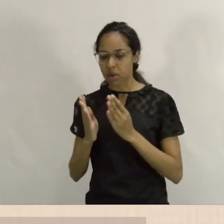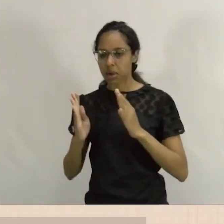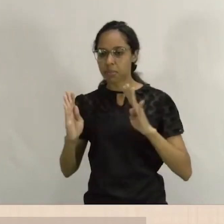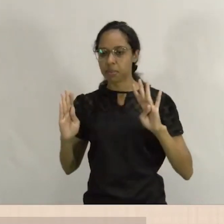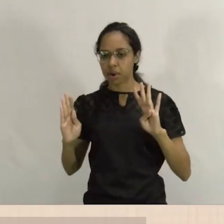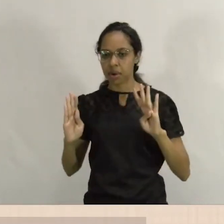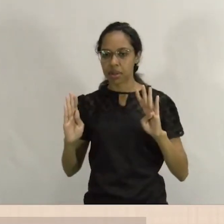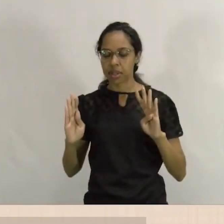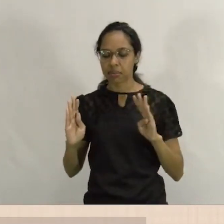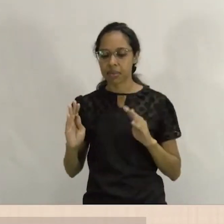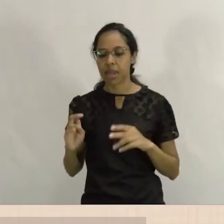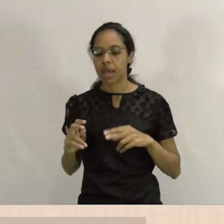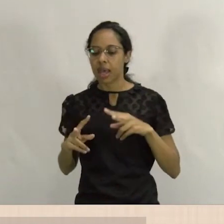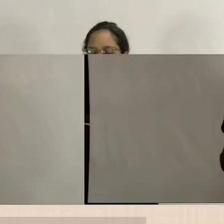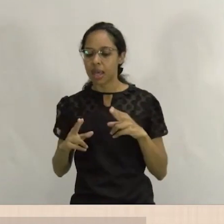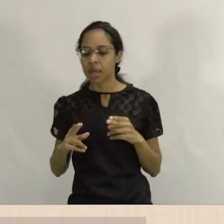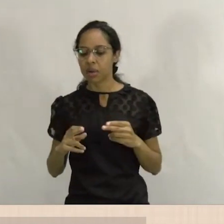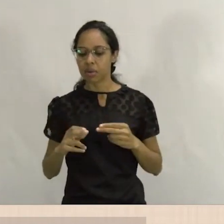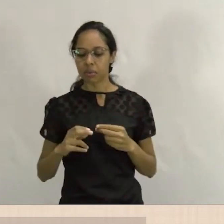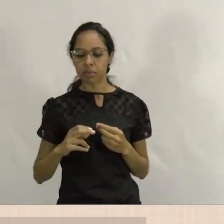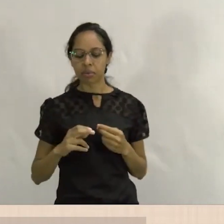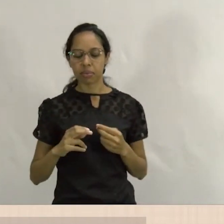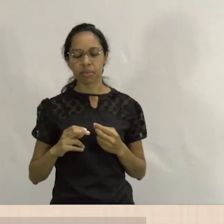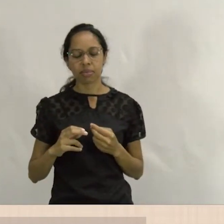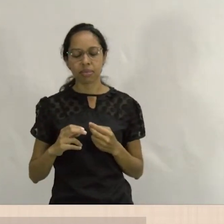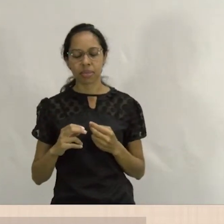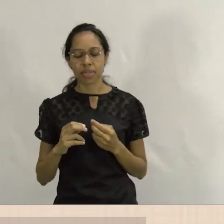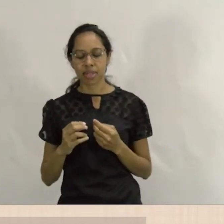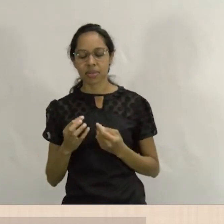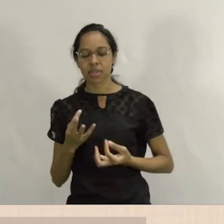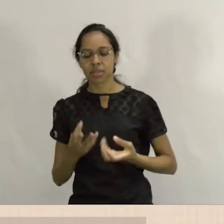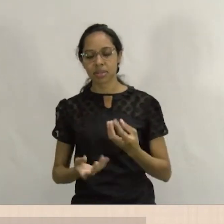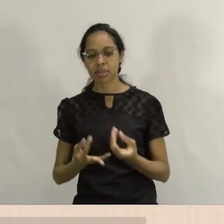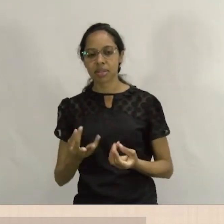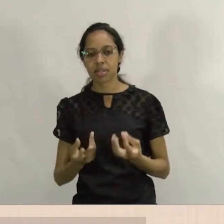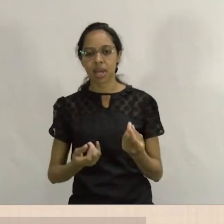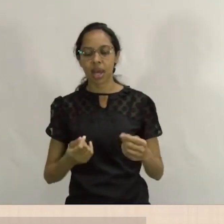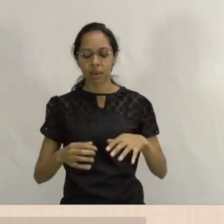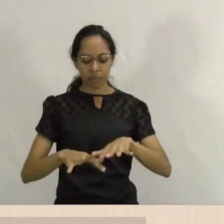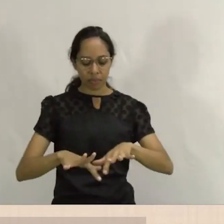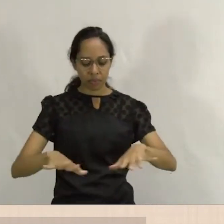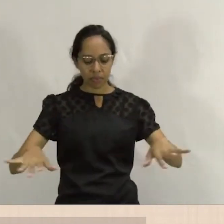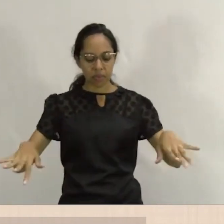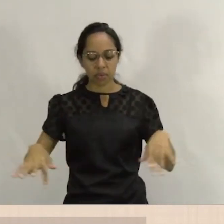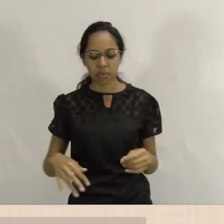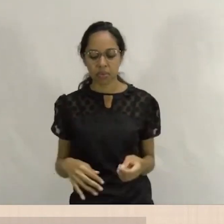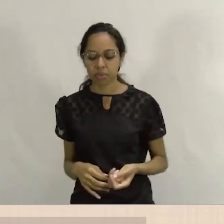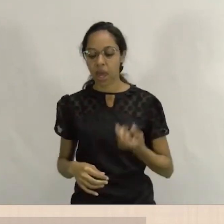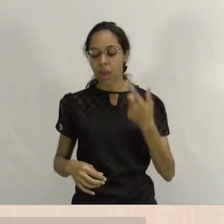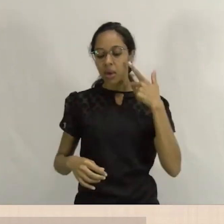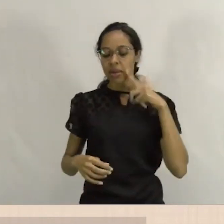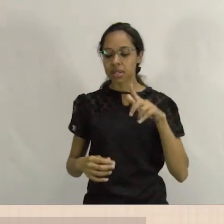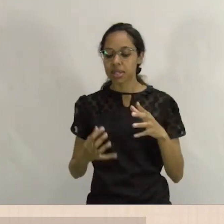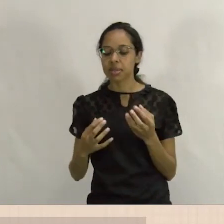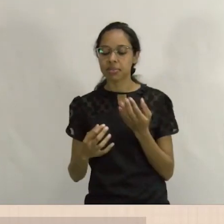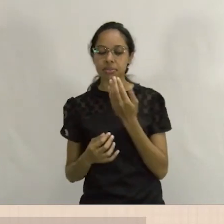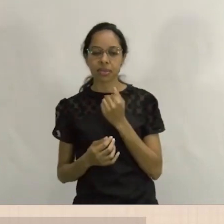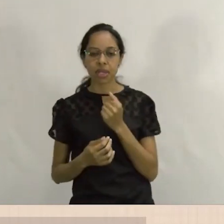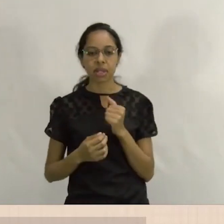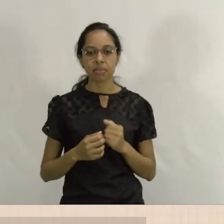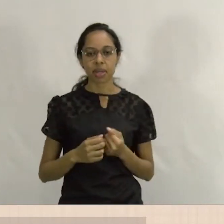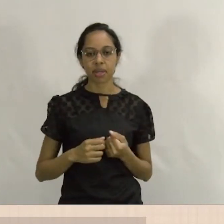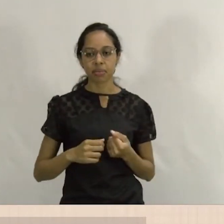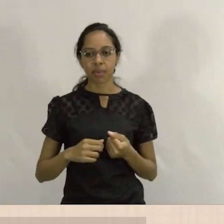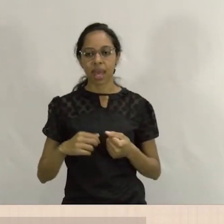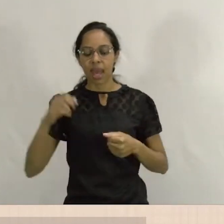achará pastagem. O ladrão vem somente para roubar, matar e destruir. Eu vim para